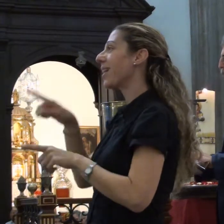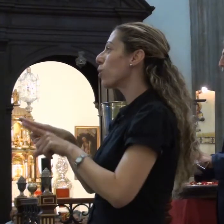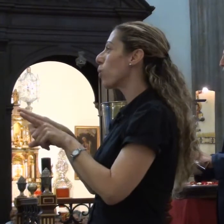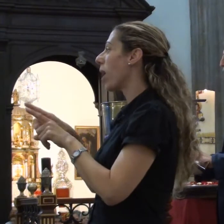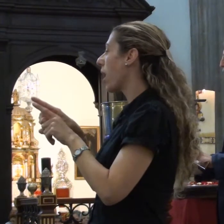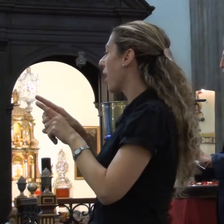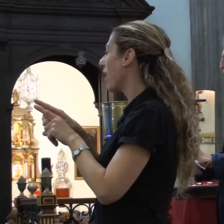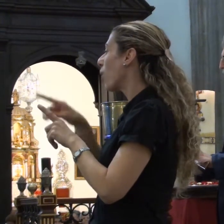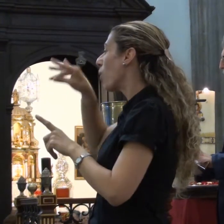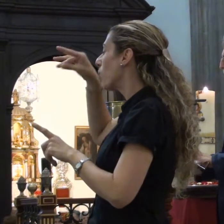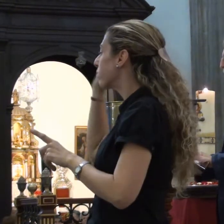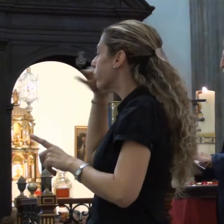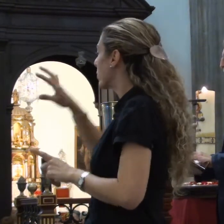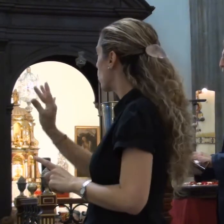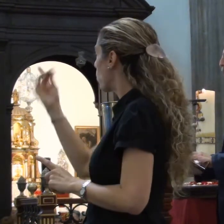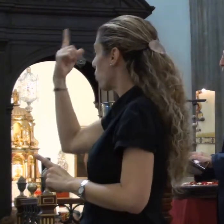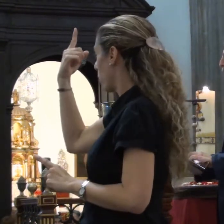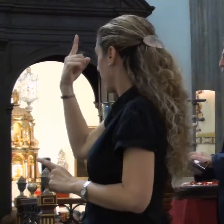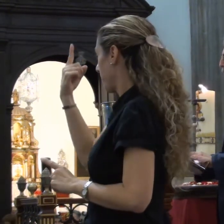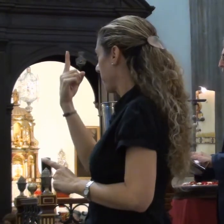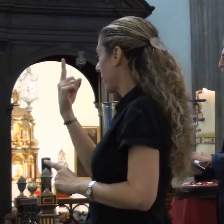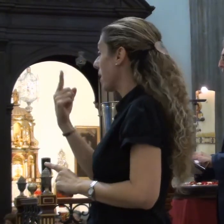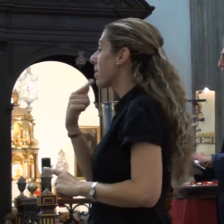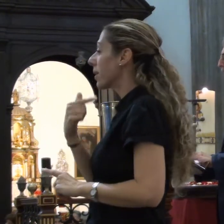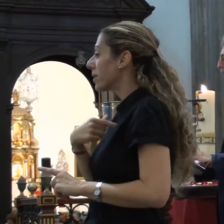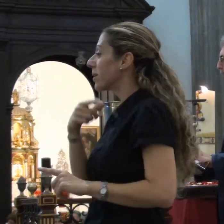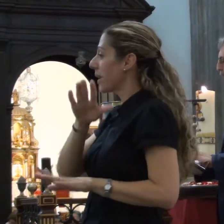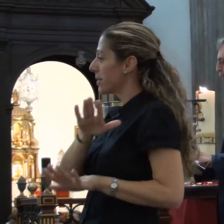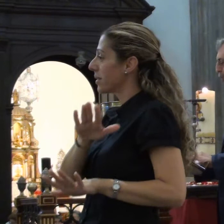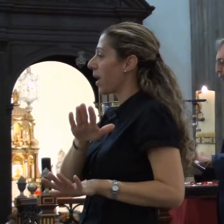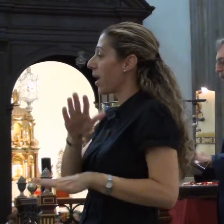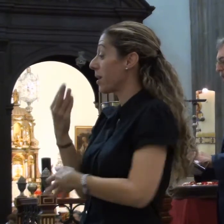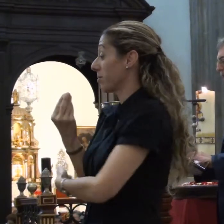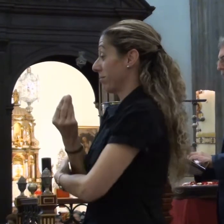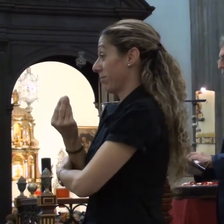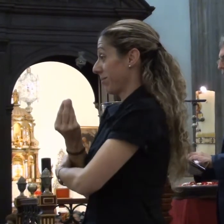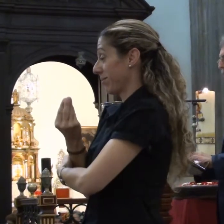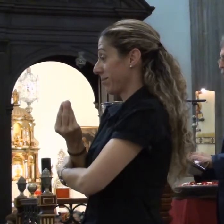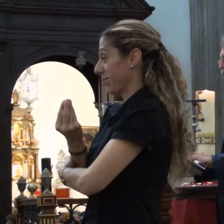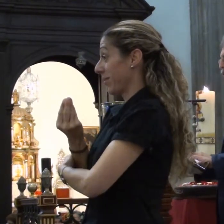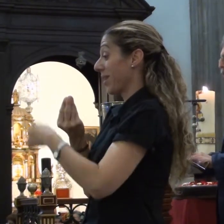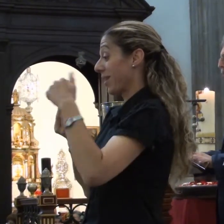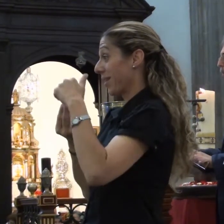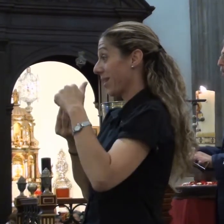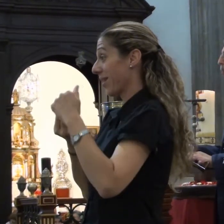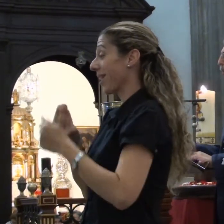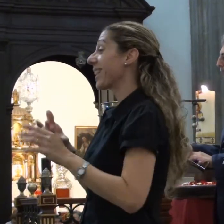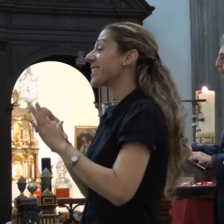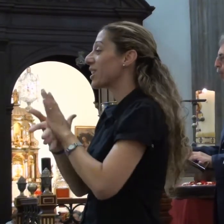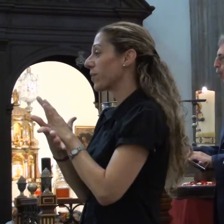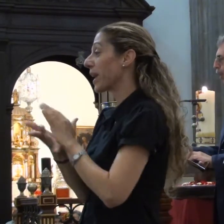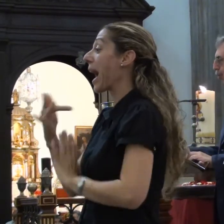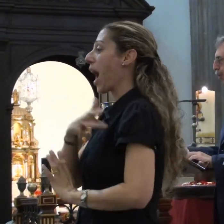se encuentran de nosotros mostrándonos amorosa al niño Jesús y en él su amor